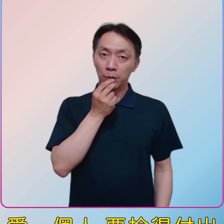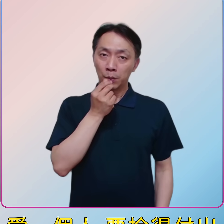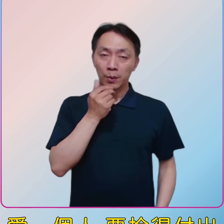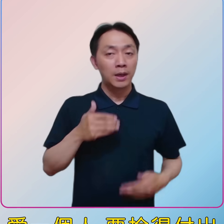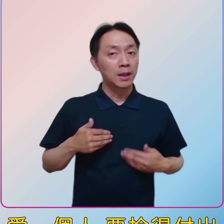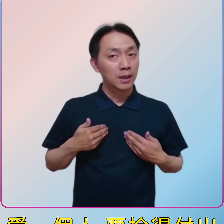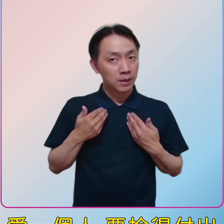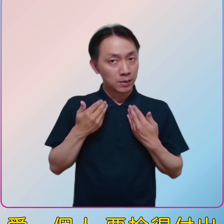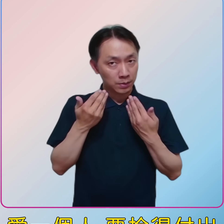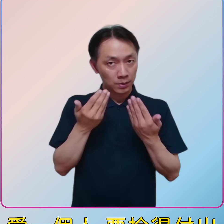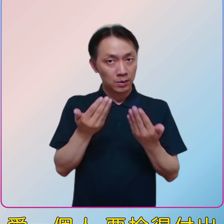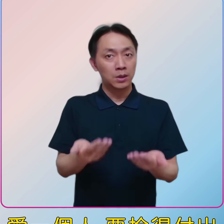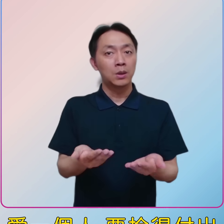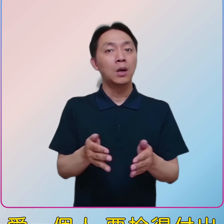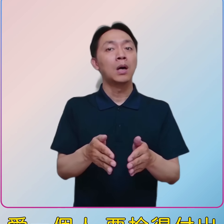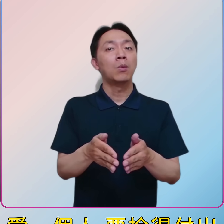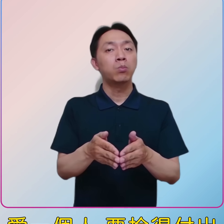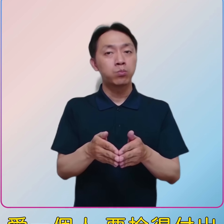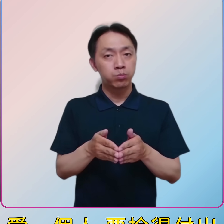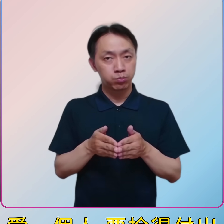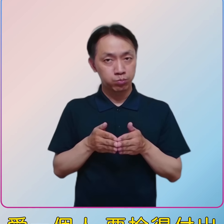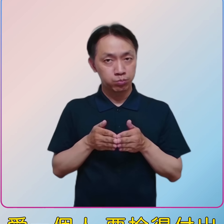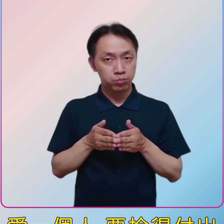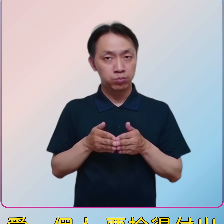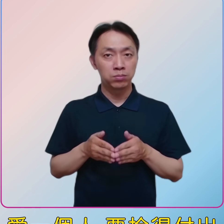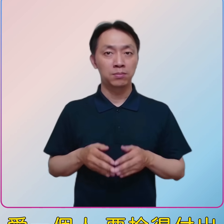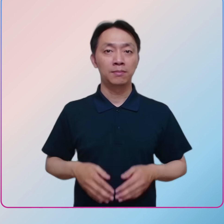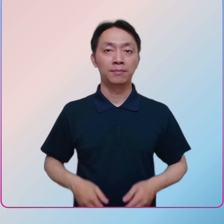要舍得付出。